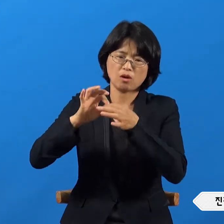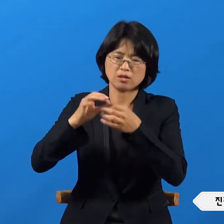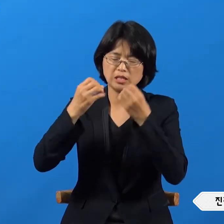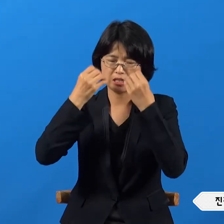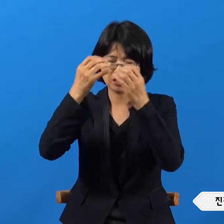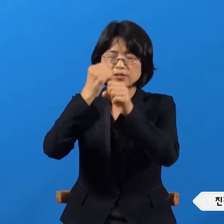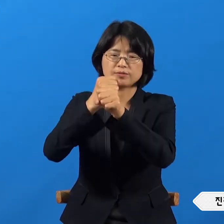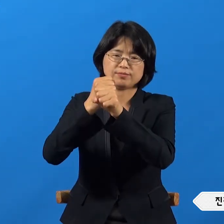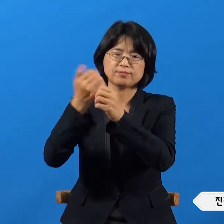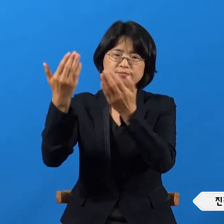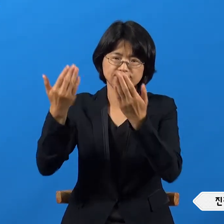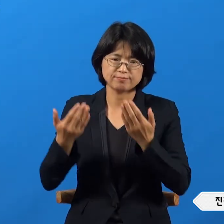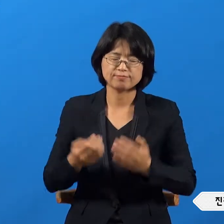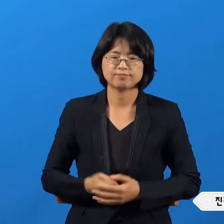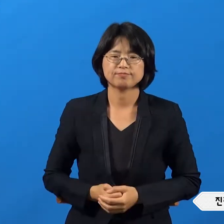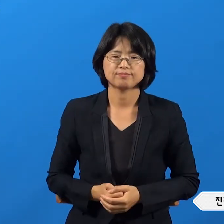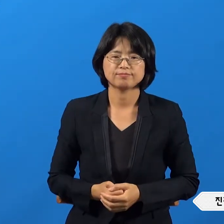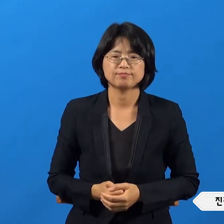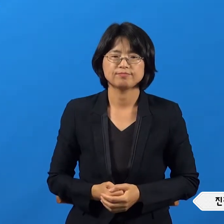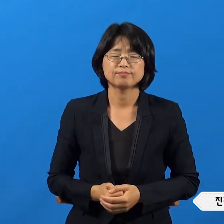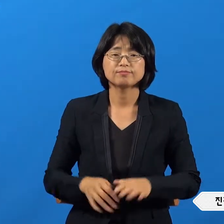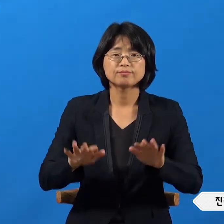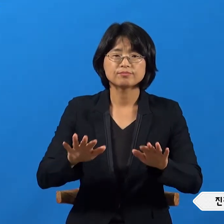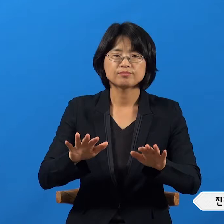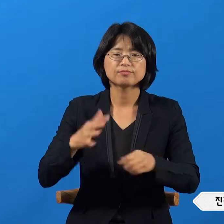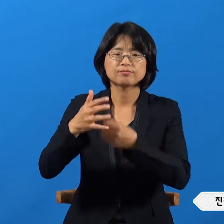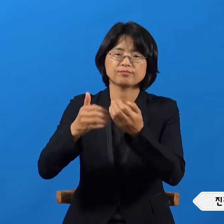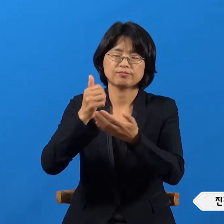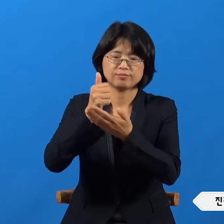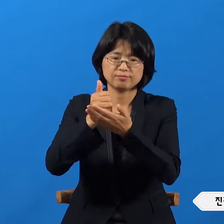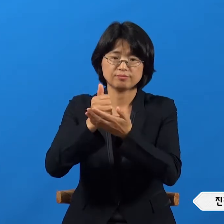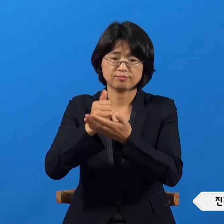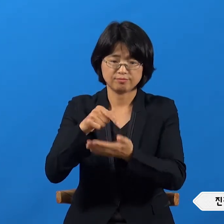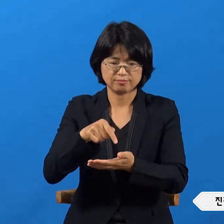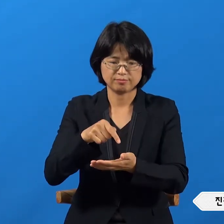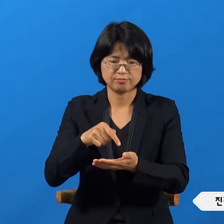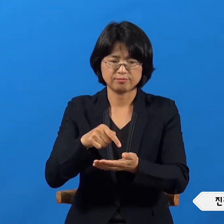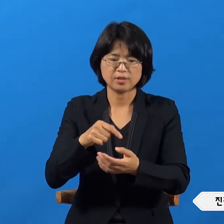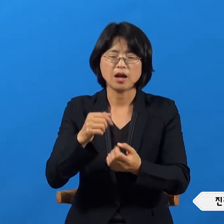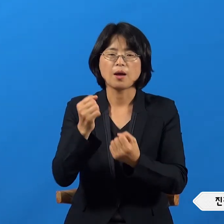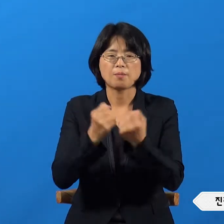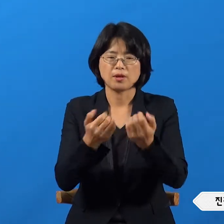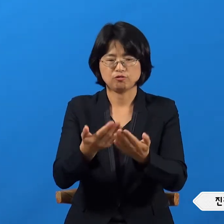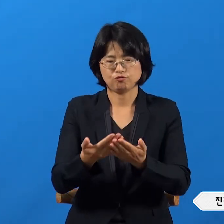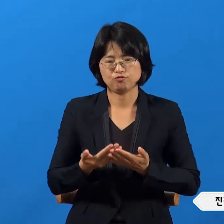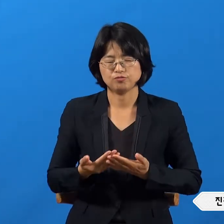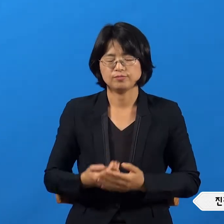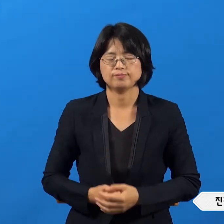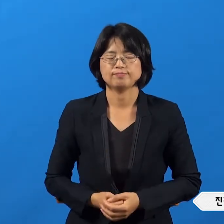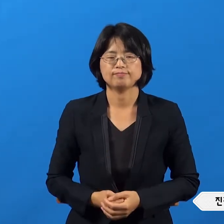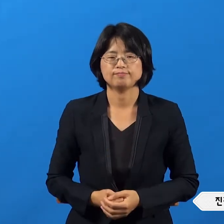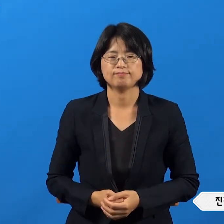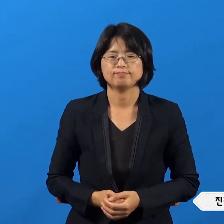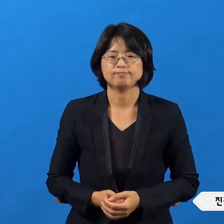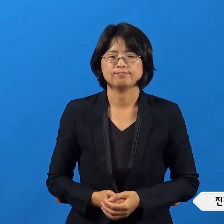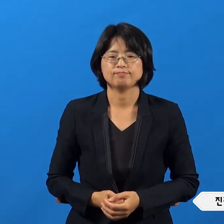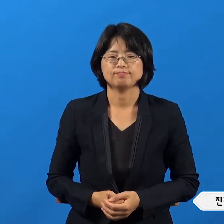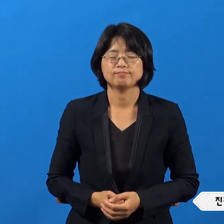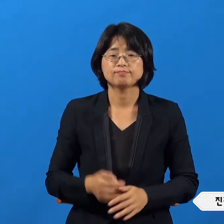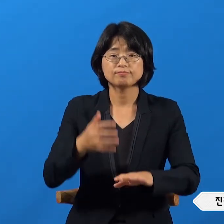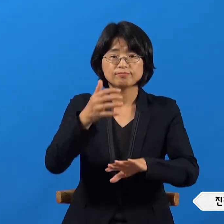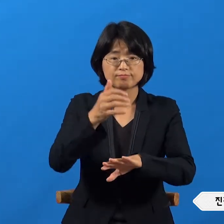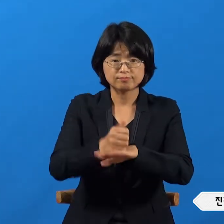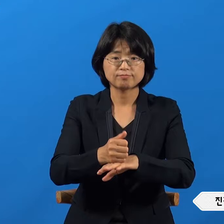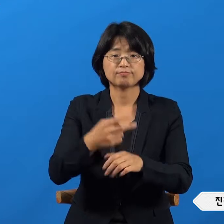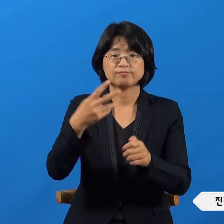오늘 성경은 우리에게 말씀하고 있습니다. 마지막으로 세 번째로, 한 사람의